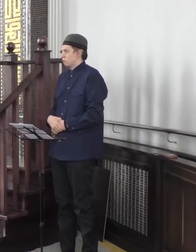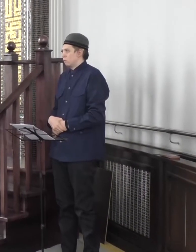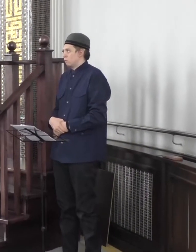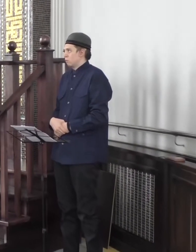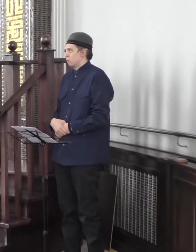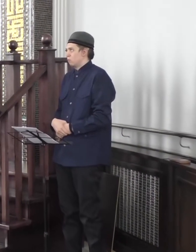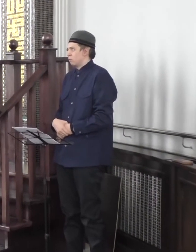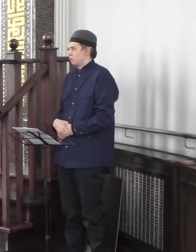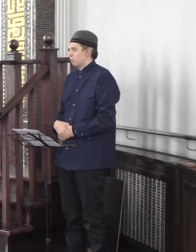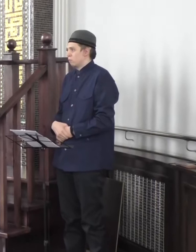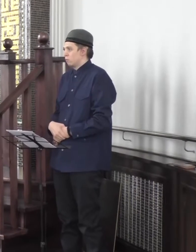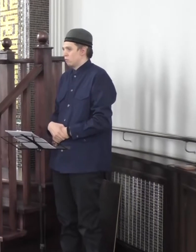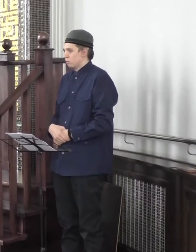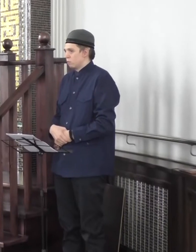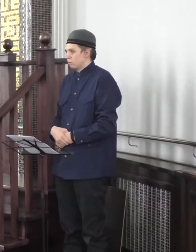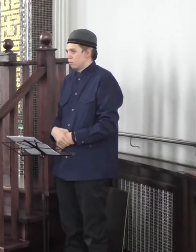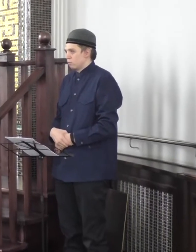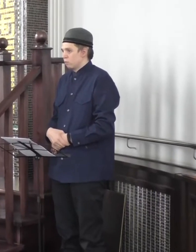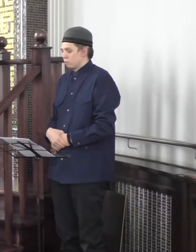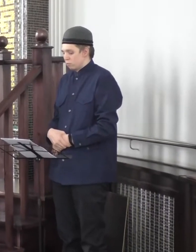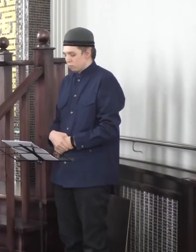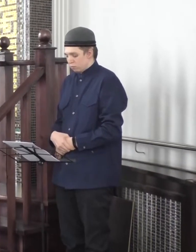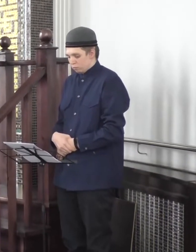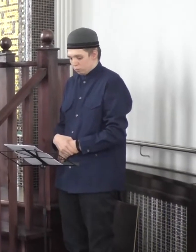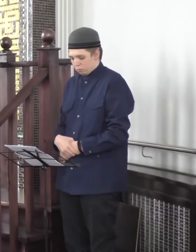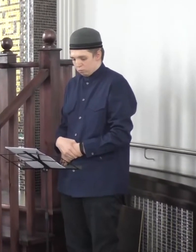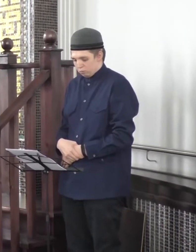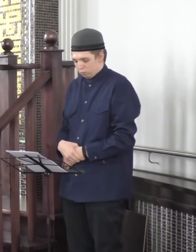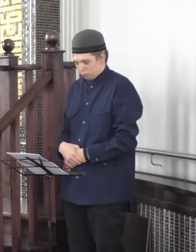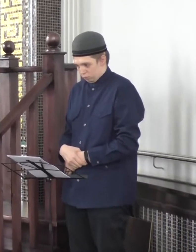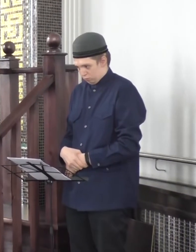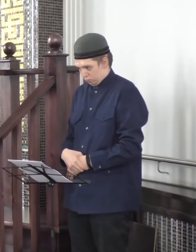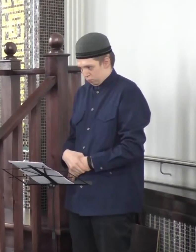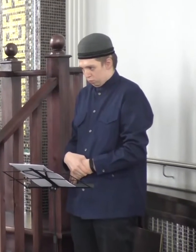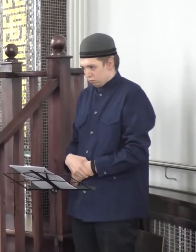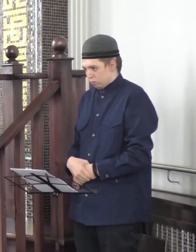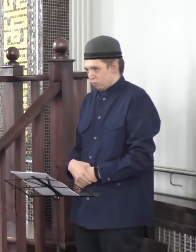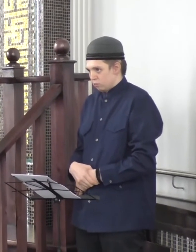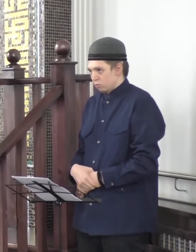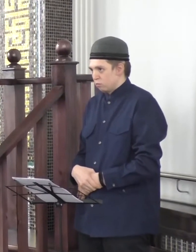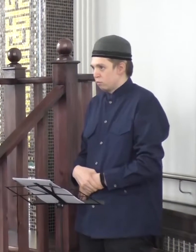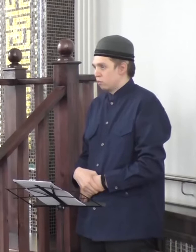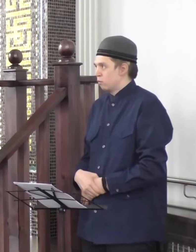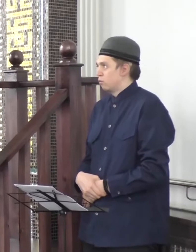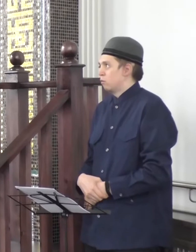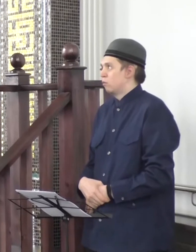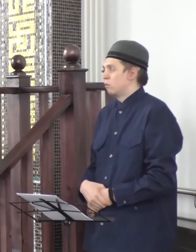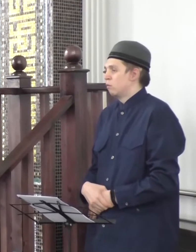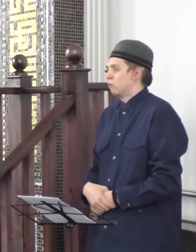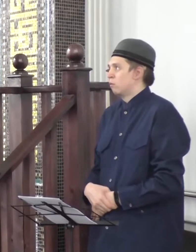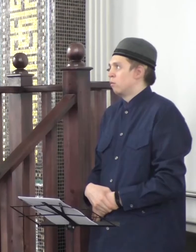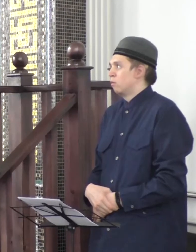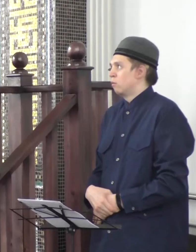أما بعد قال الله تعالى في الكتاب الكريم يا أيها الذين آمنوا اتقوا الله حق تقاته ولا تموتن إلا وأنتم